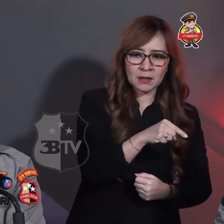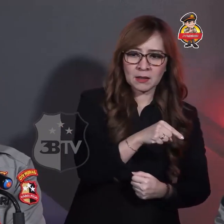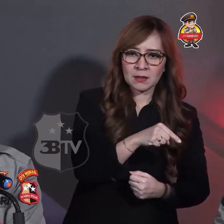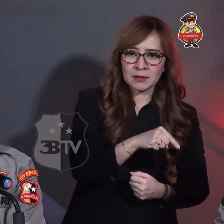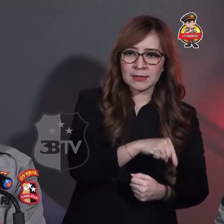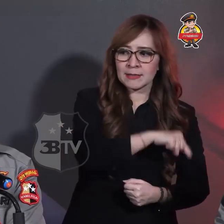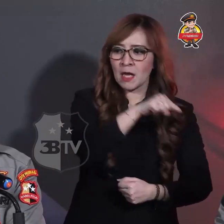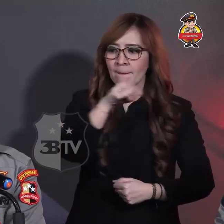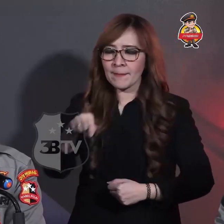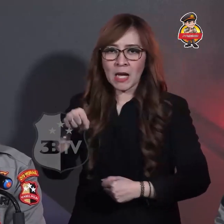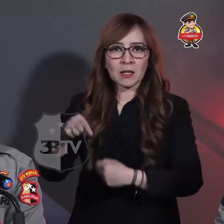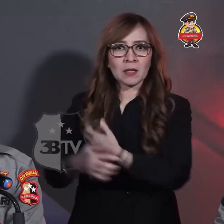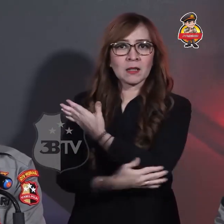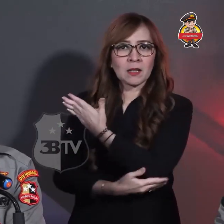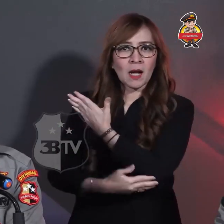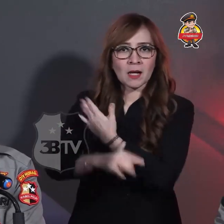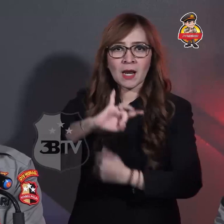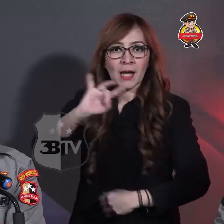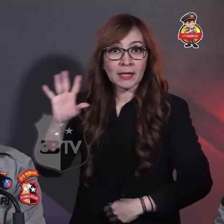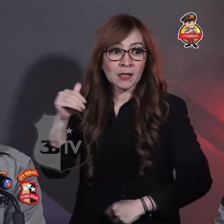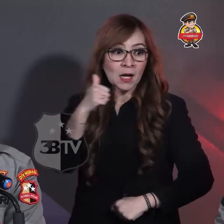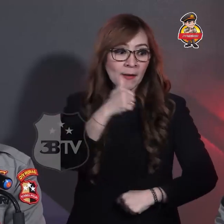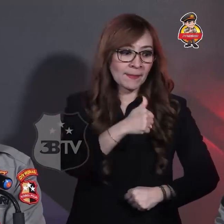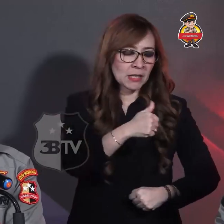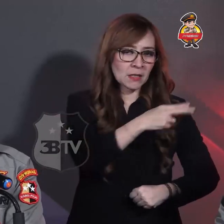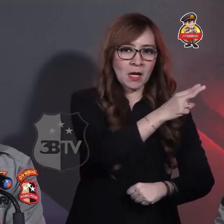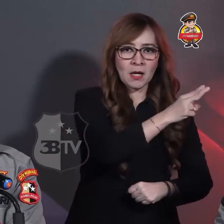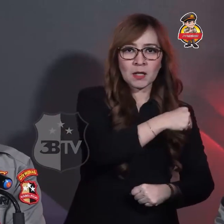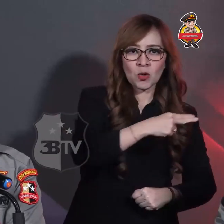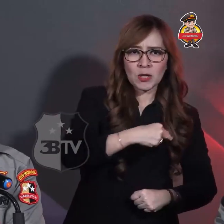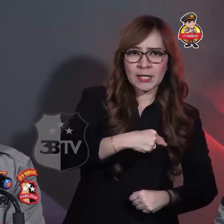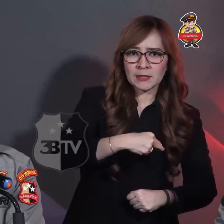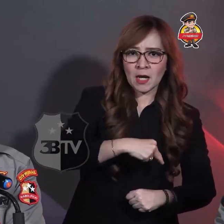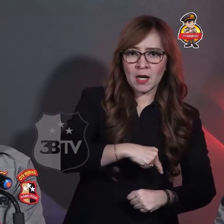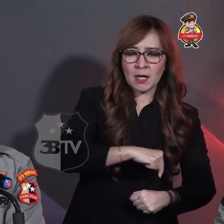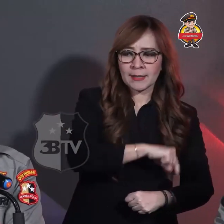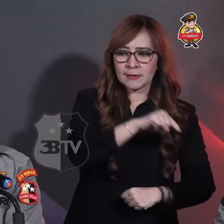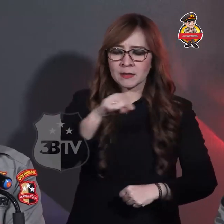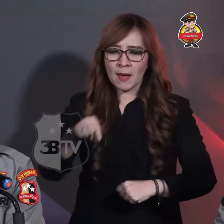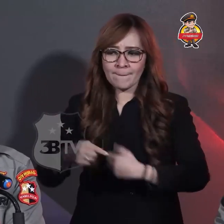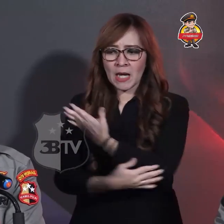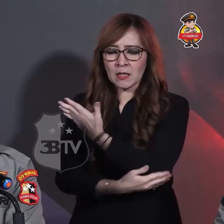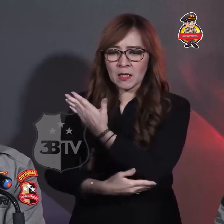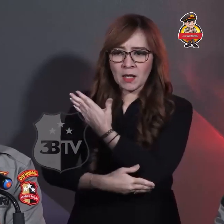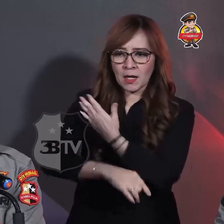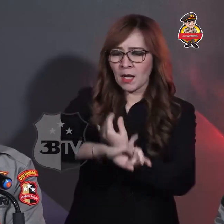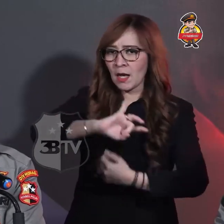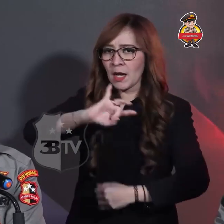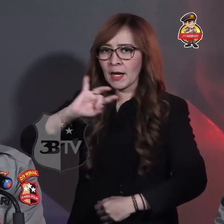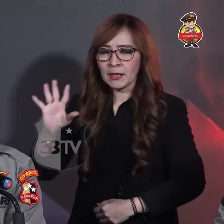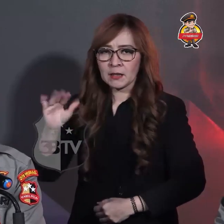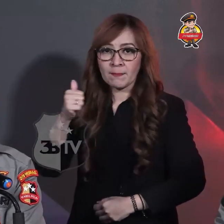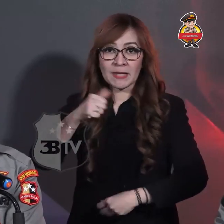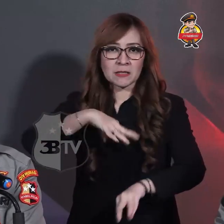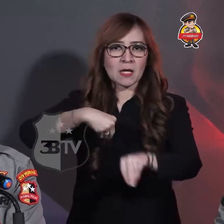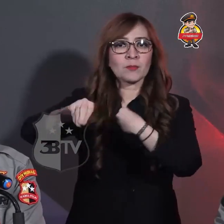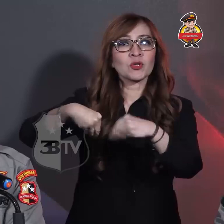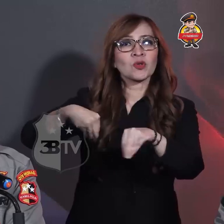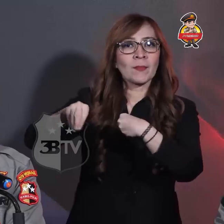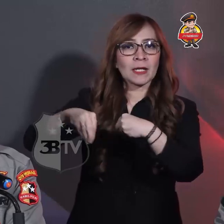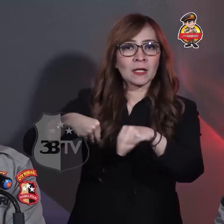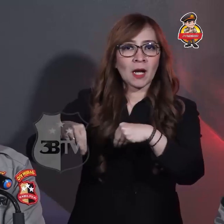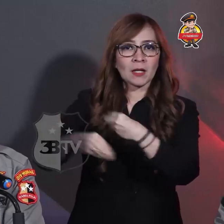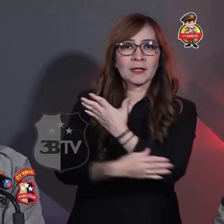lainnya. Jadi bisa dari Indonesia ke negara A, bahkan diperdagangkan atau diperjualbelikan lagi